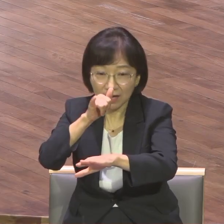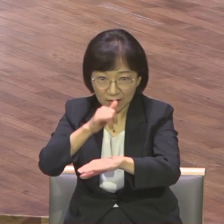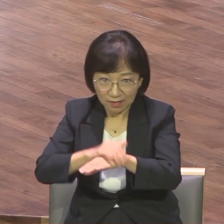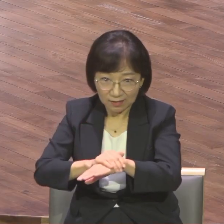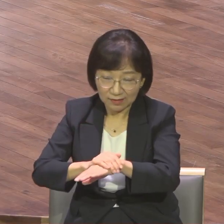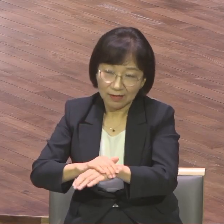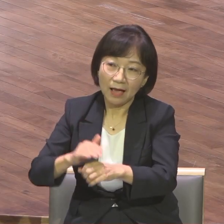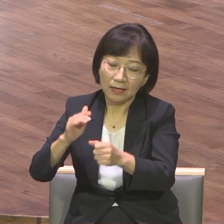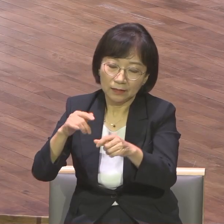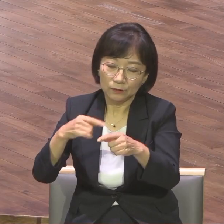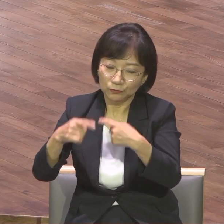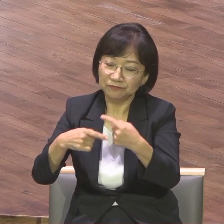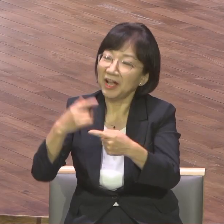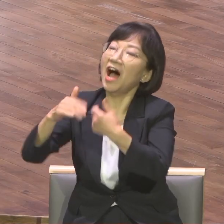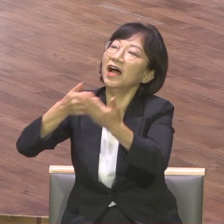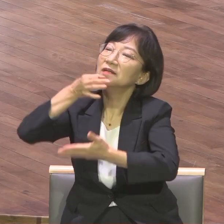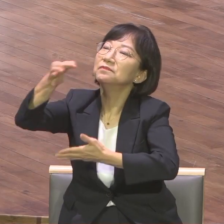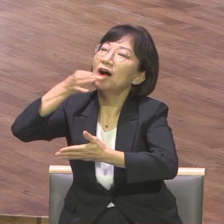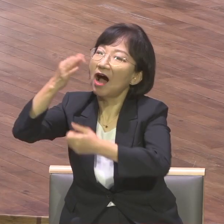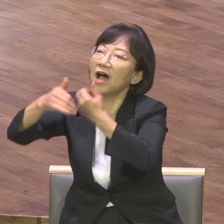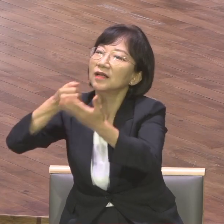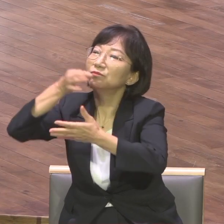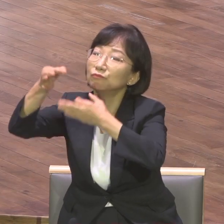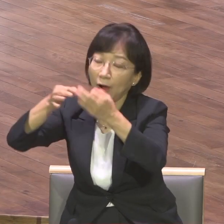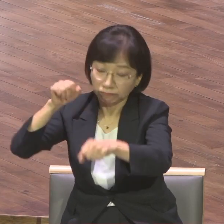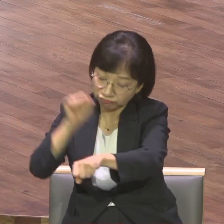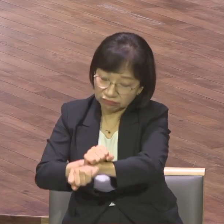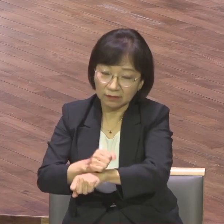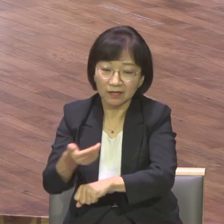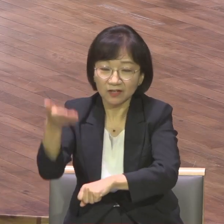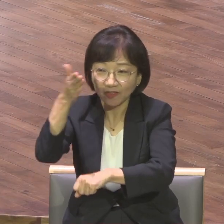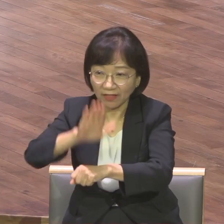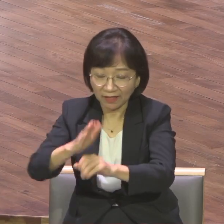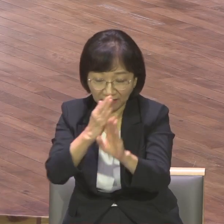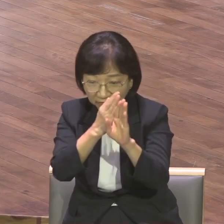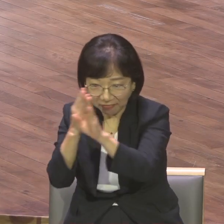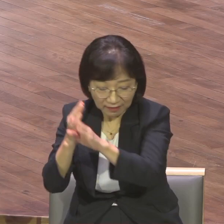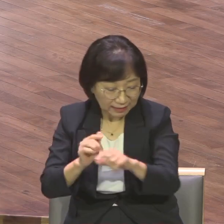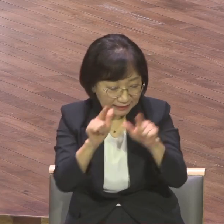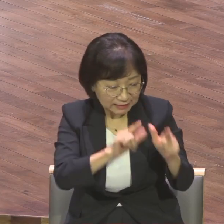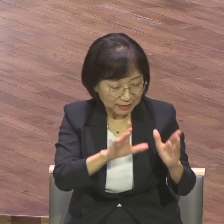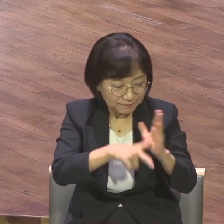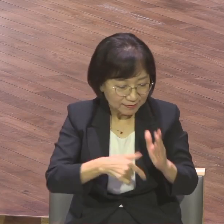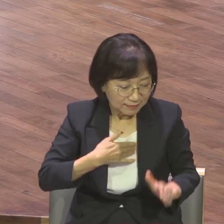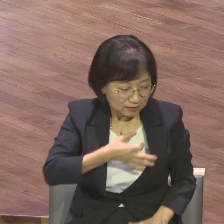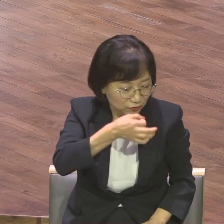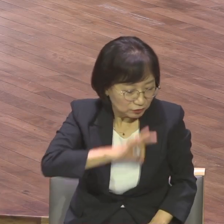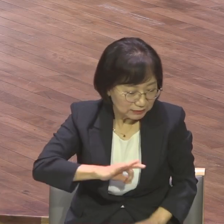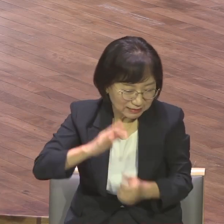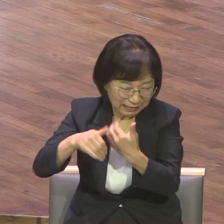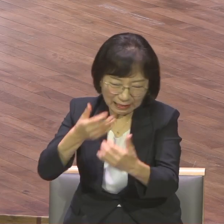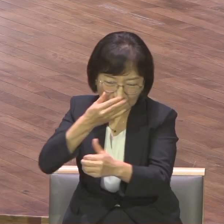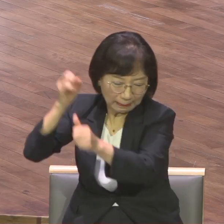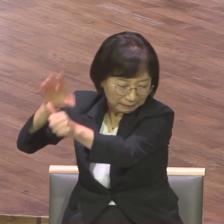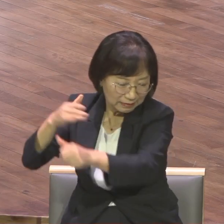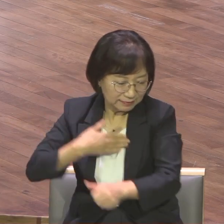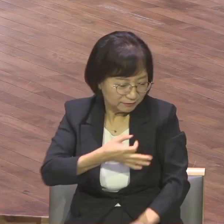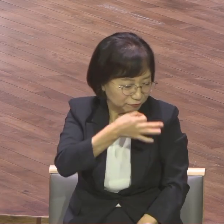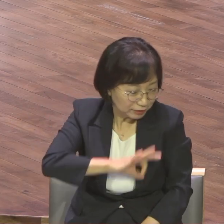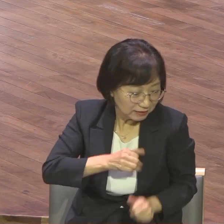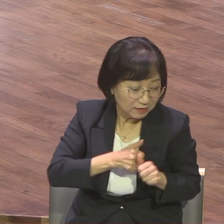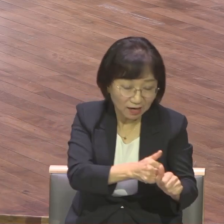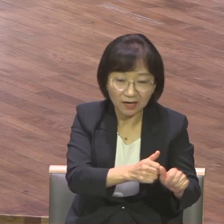하나님 부르지요? 그런데 삶 속에서는 전부 자기 중심이에요. 자기